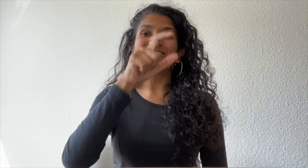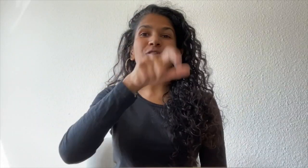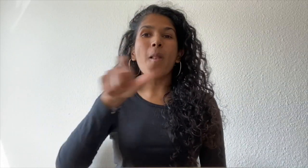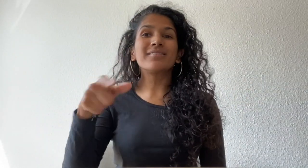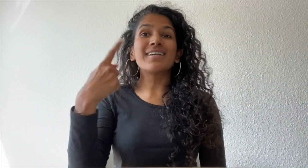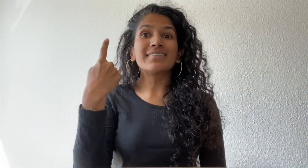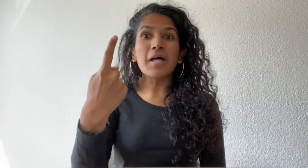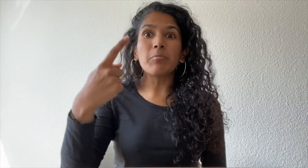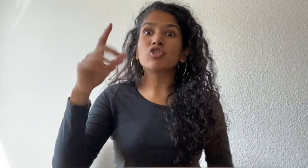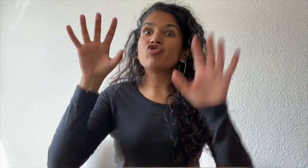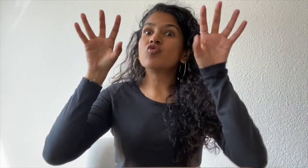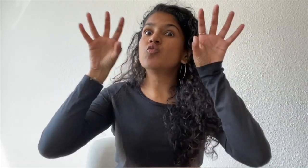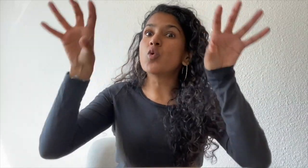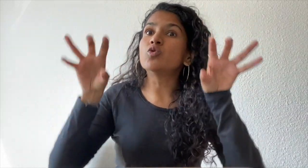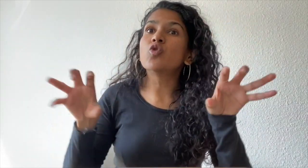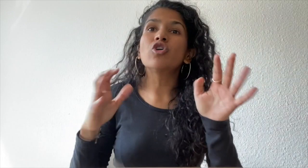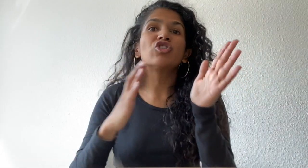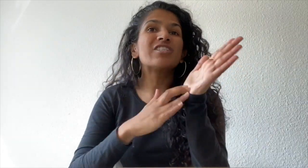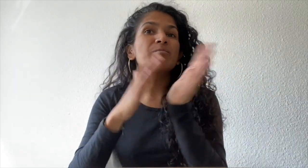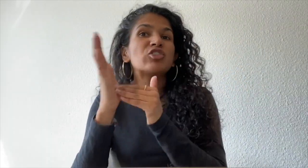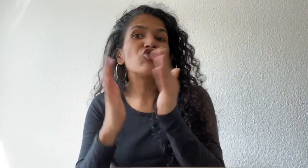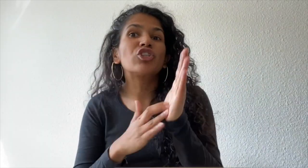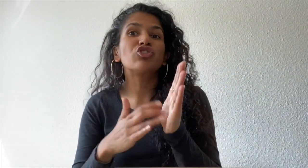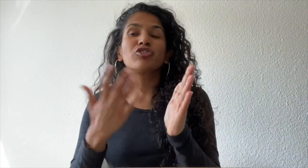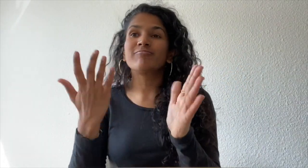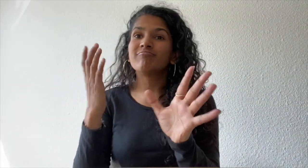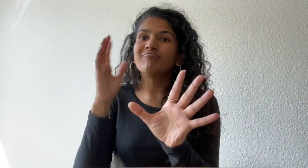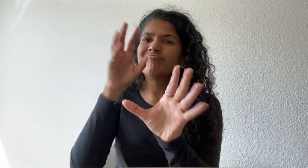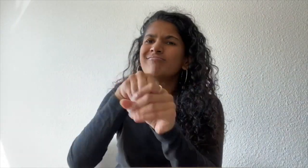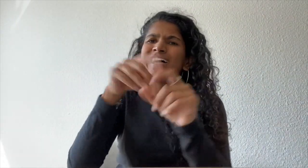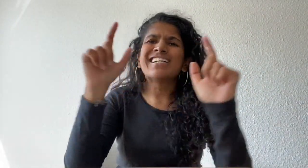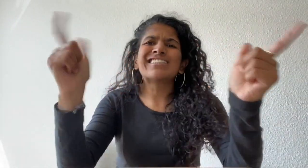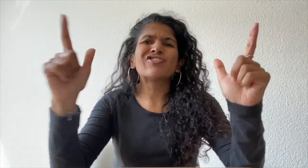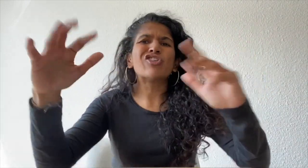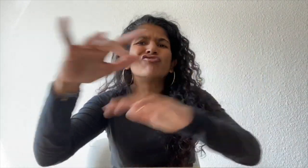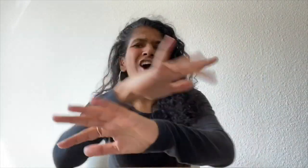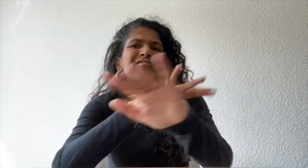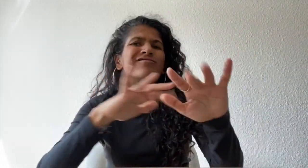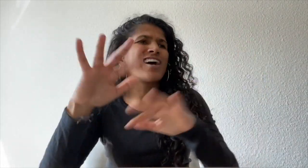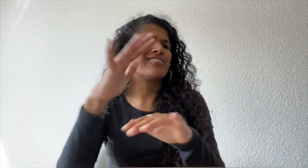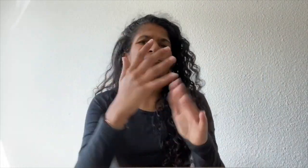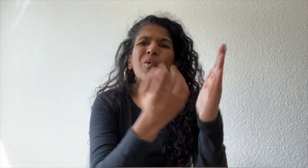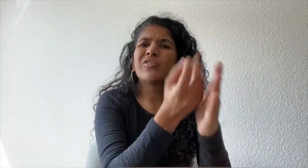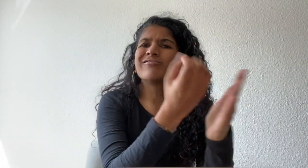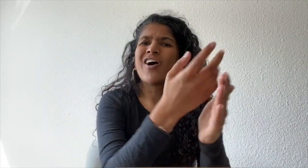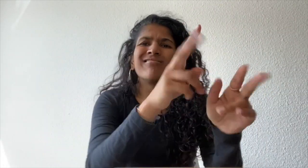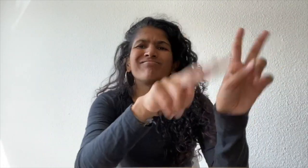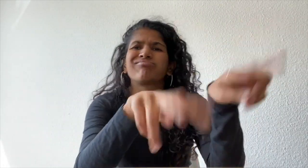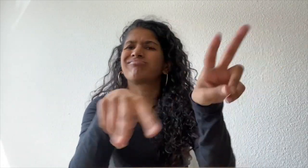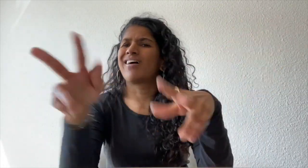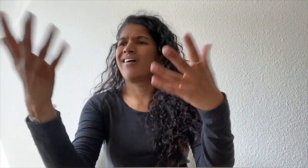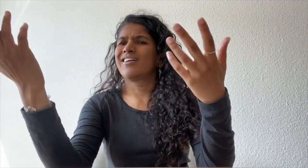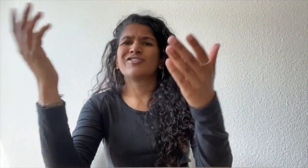Elaine Marmer bemerkt, dass weiße Menschen in den gesellschaftlichen Strukturen und Systemen, in denen sie sich